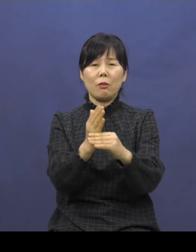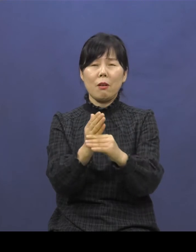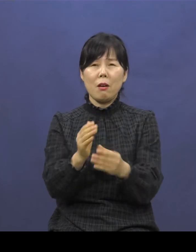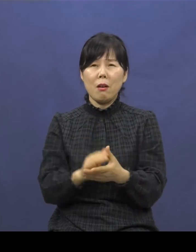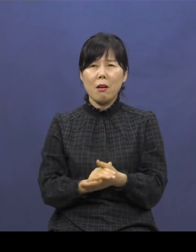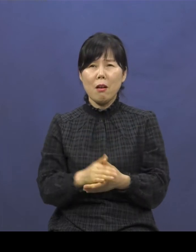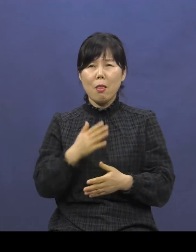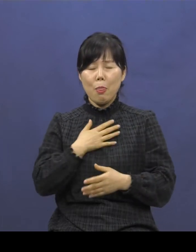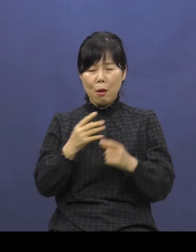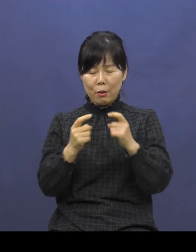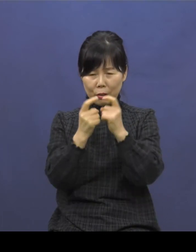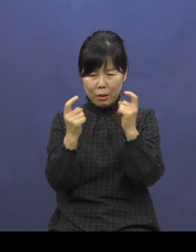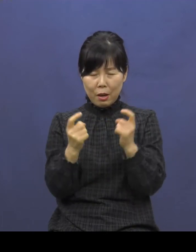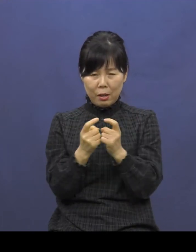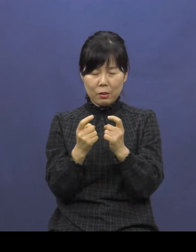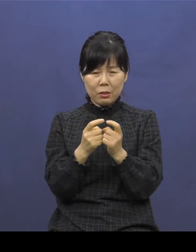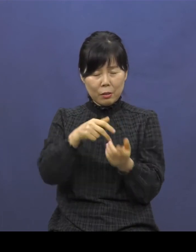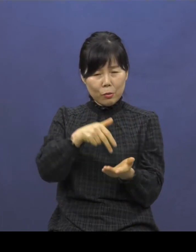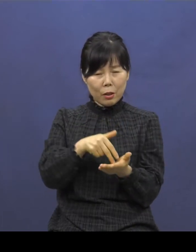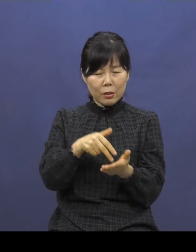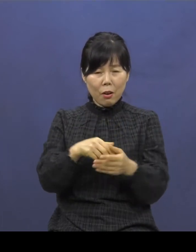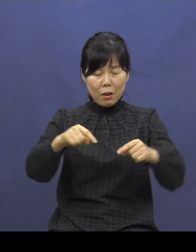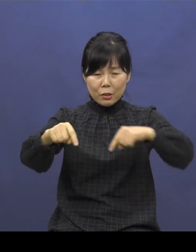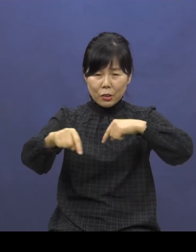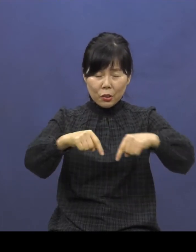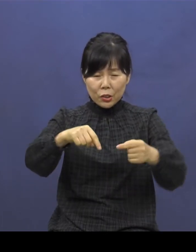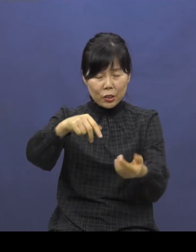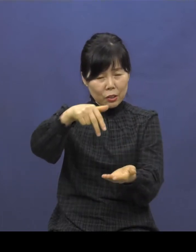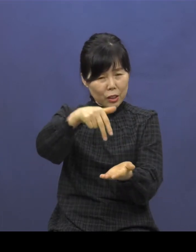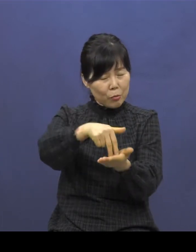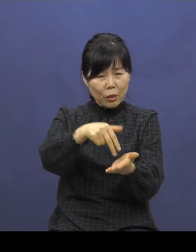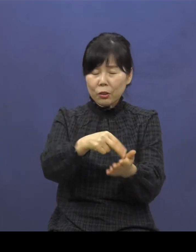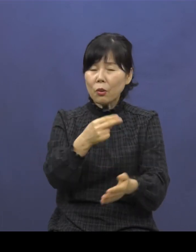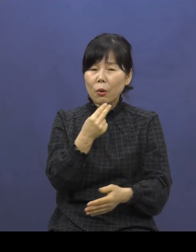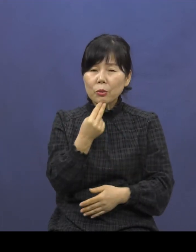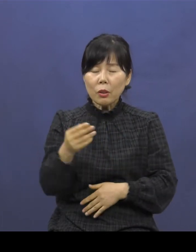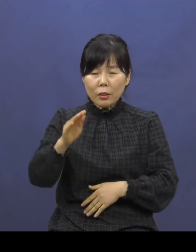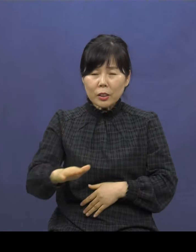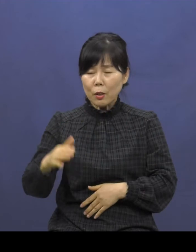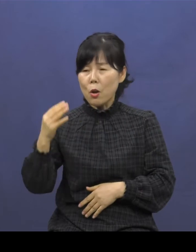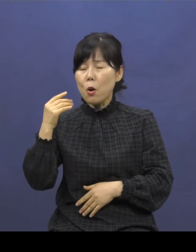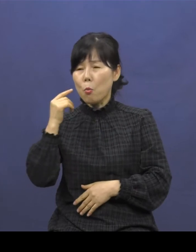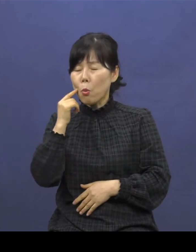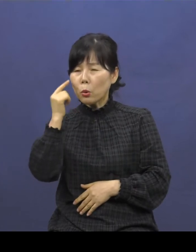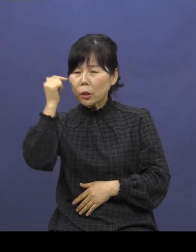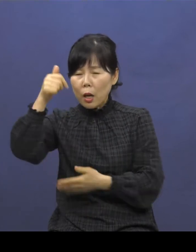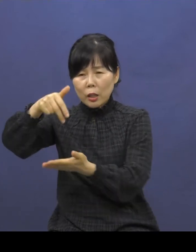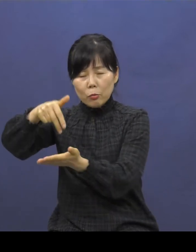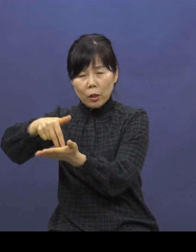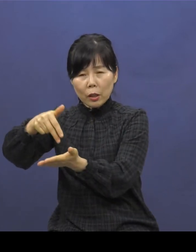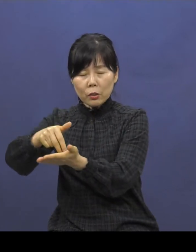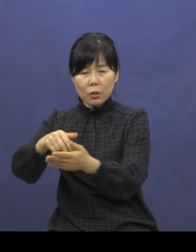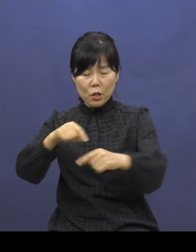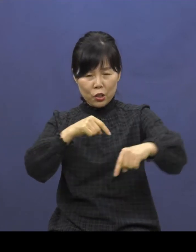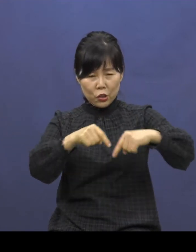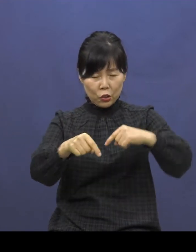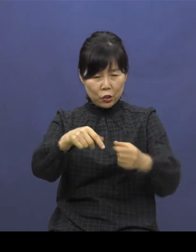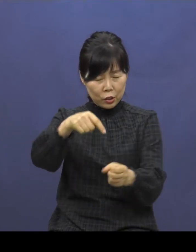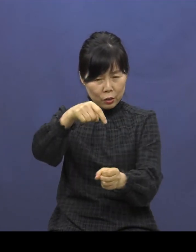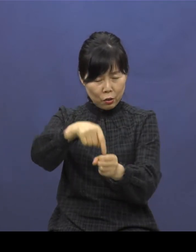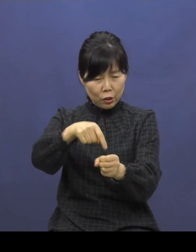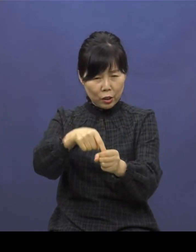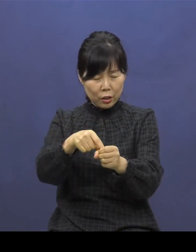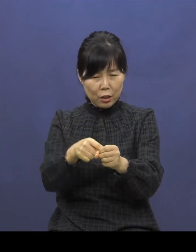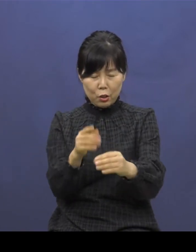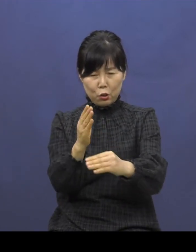그때나 지금이나 저는요, 개인적인 정치적인 견해를 갖고 있지만, 그러나 목회자로서는 철저하게 정치적인 중립을